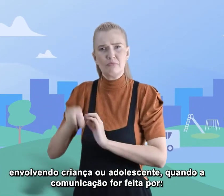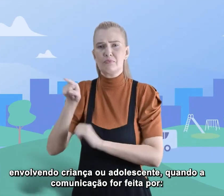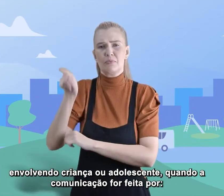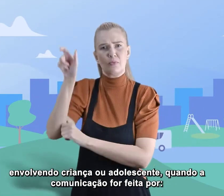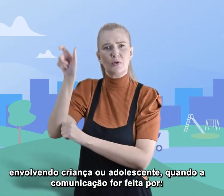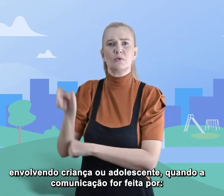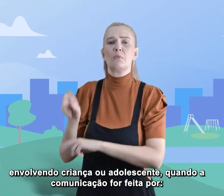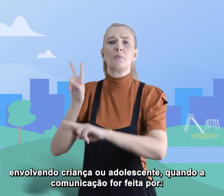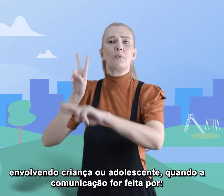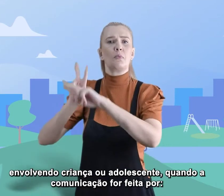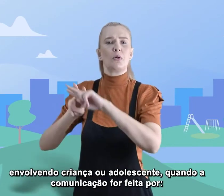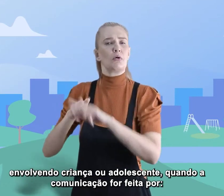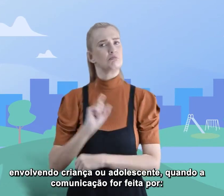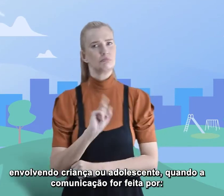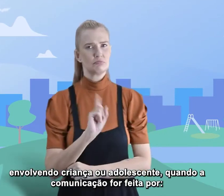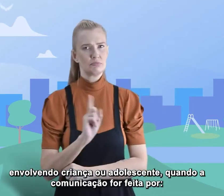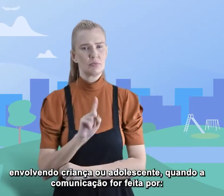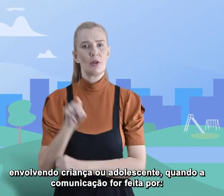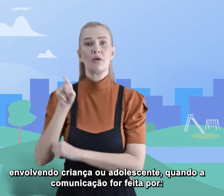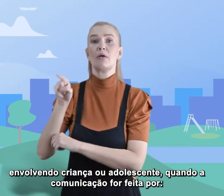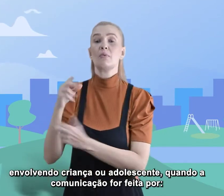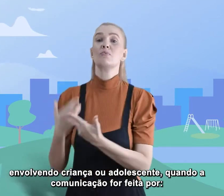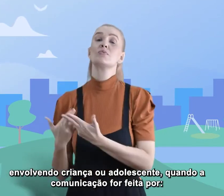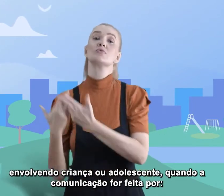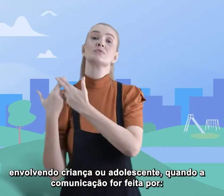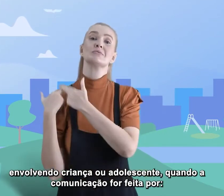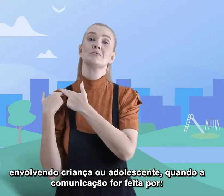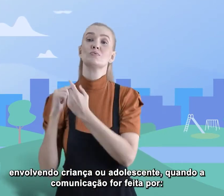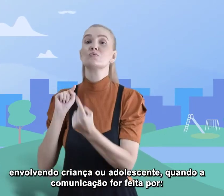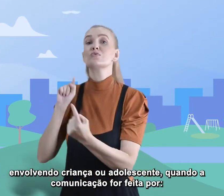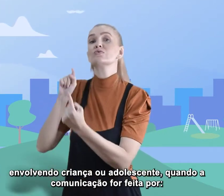quando a comunicação for feita por